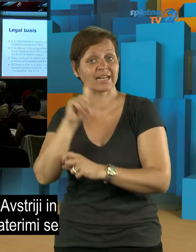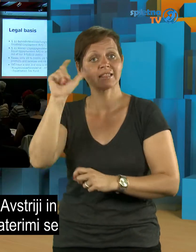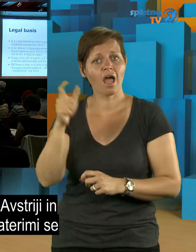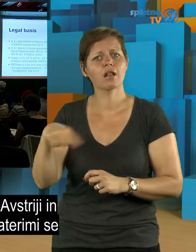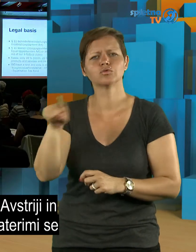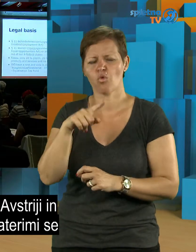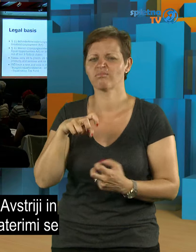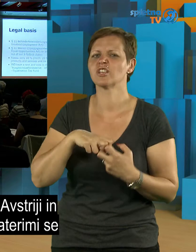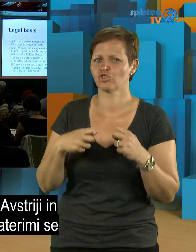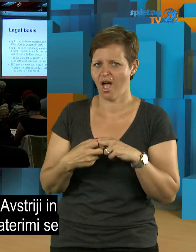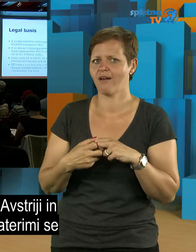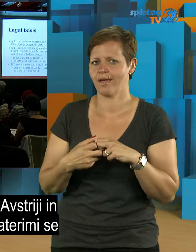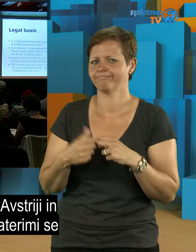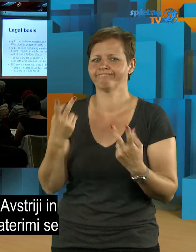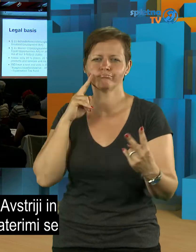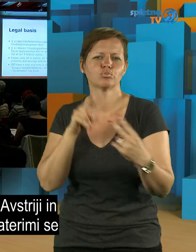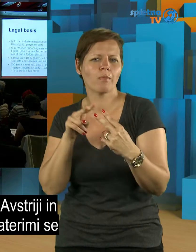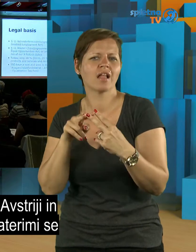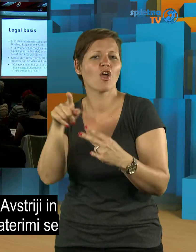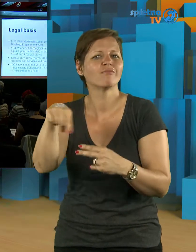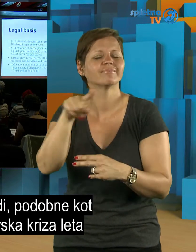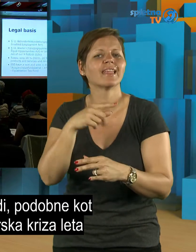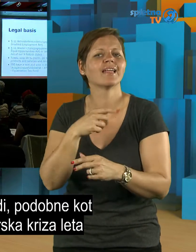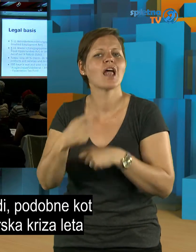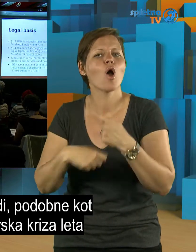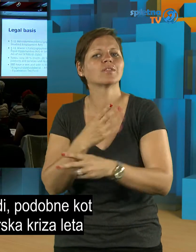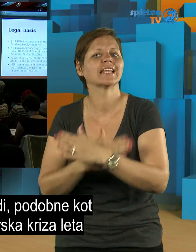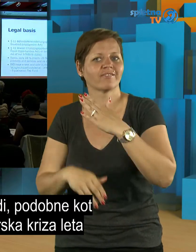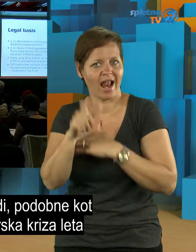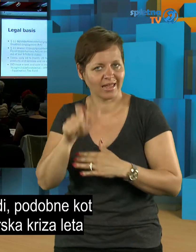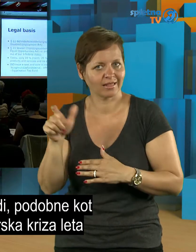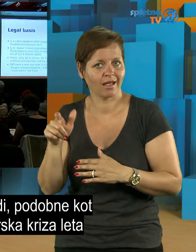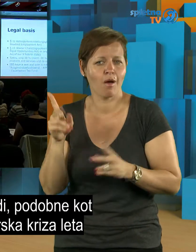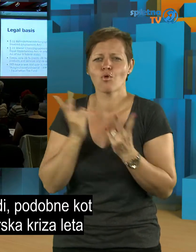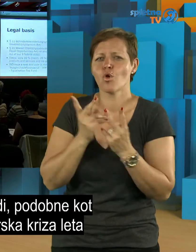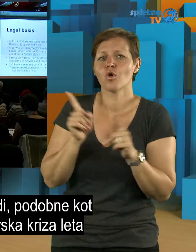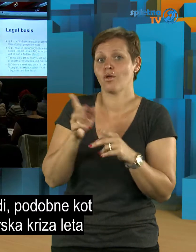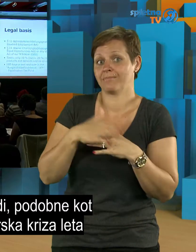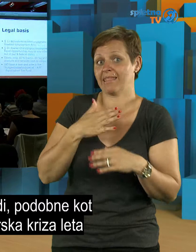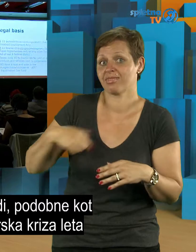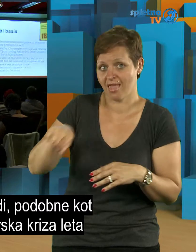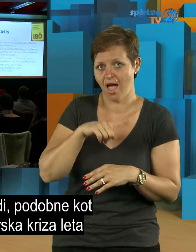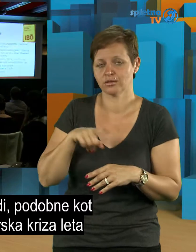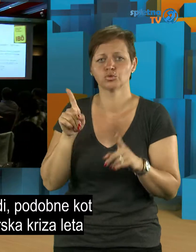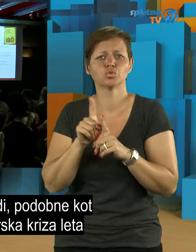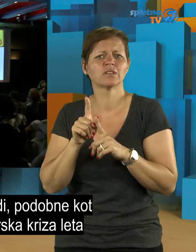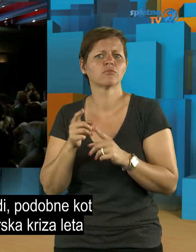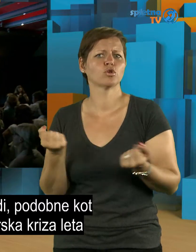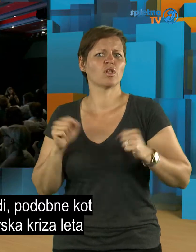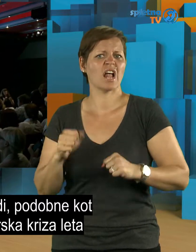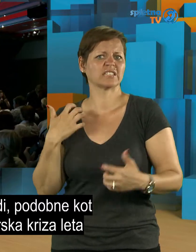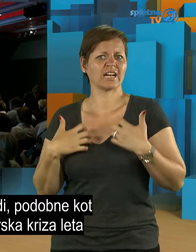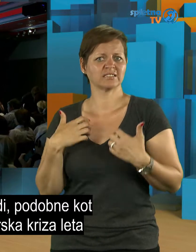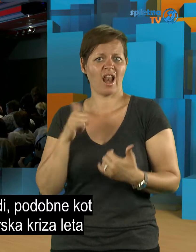V Avstriji in Italiji so težave, s katerimi se spopadajo delovni invalidi, podobne kot pri nas, in tudi